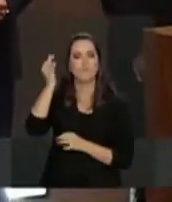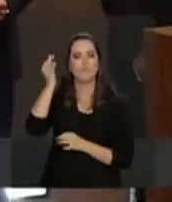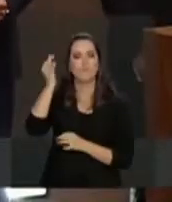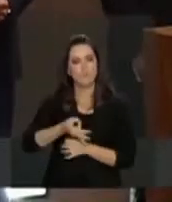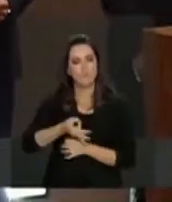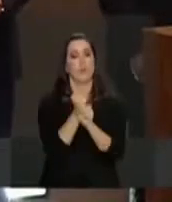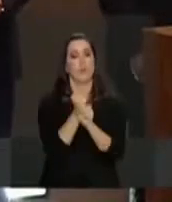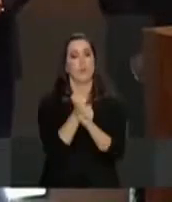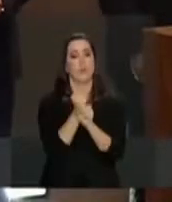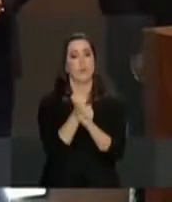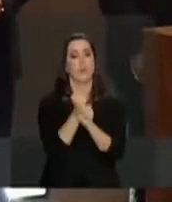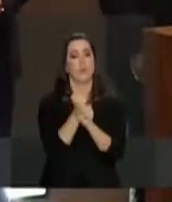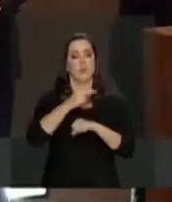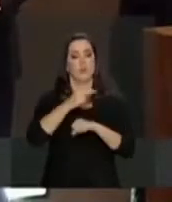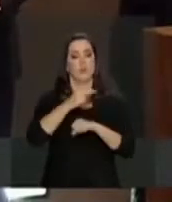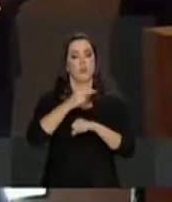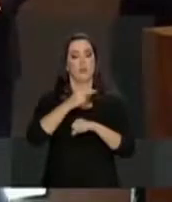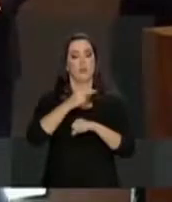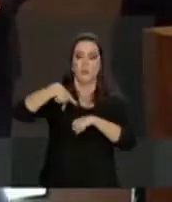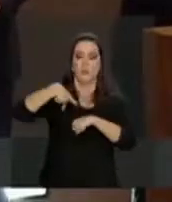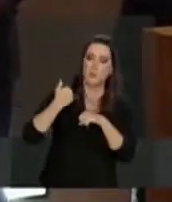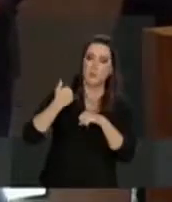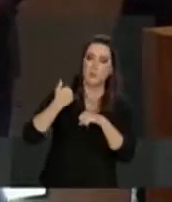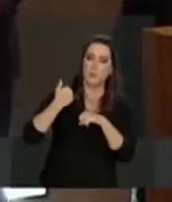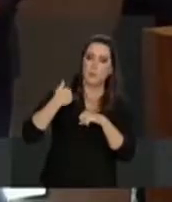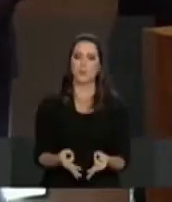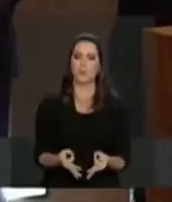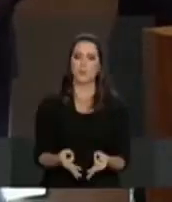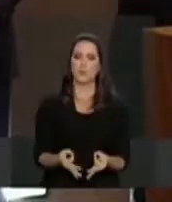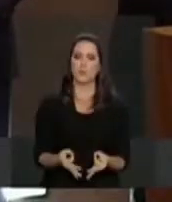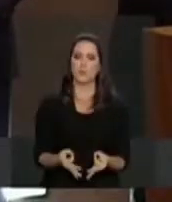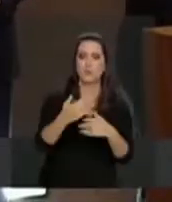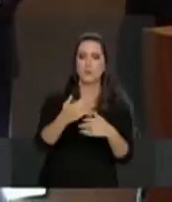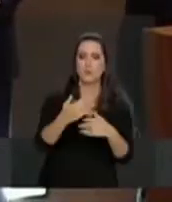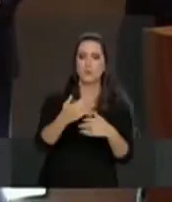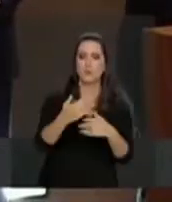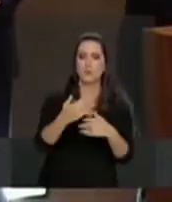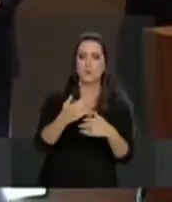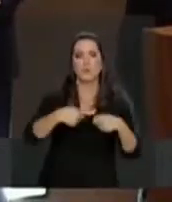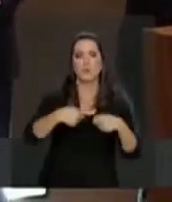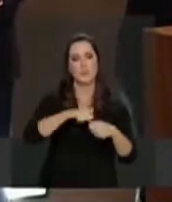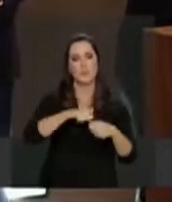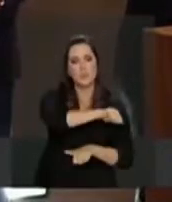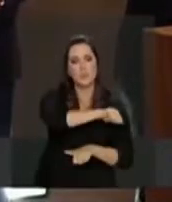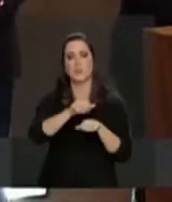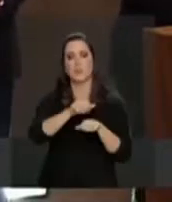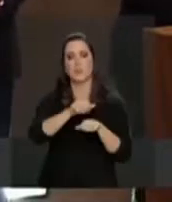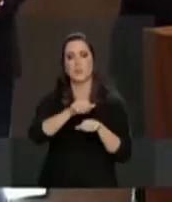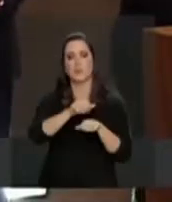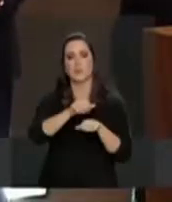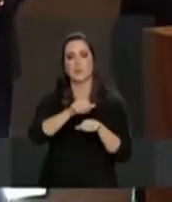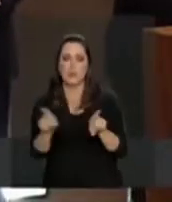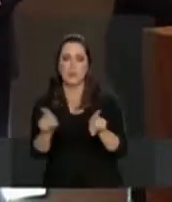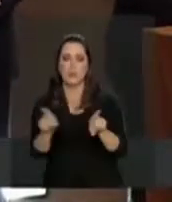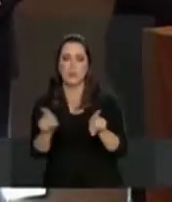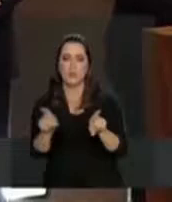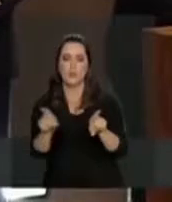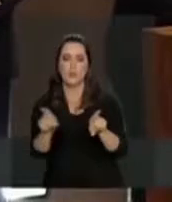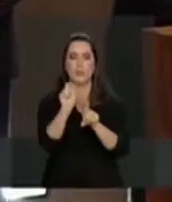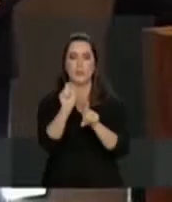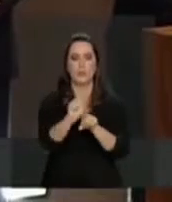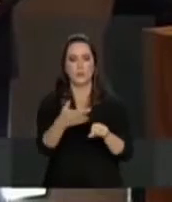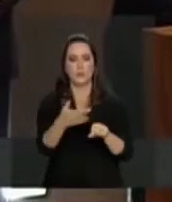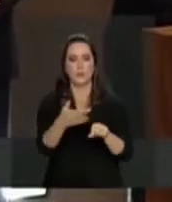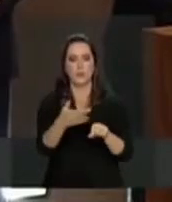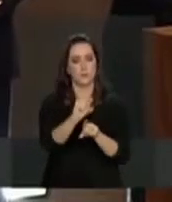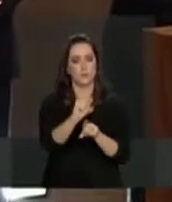criatividade. A construção de uma nação mais justa e desenvolvida requer uma ruptura com práticas que